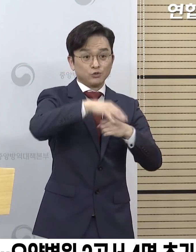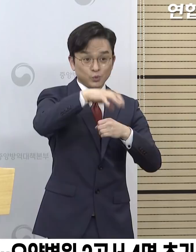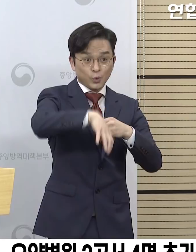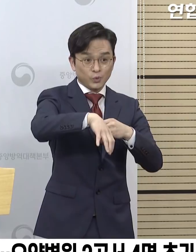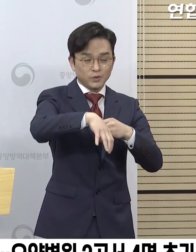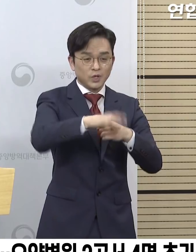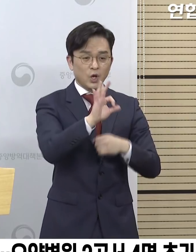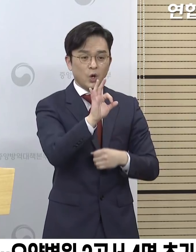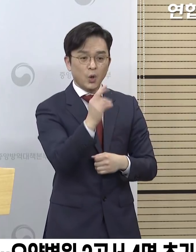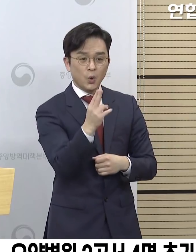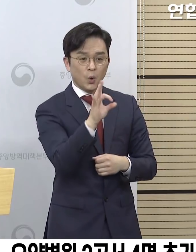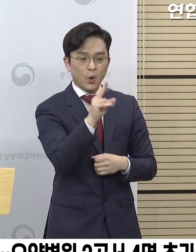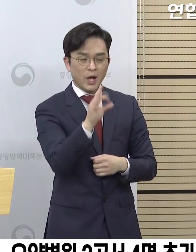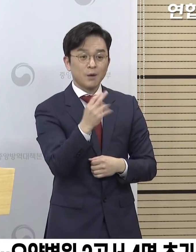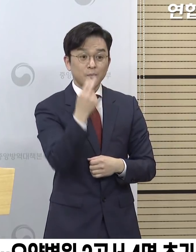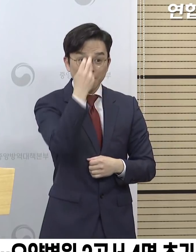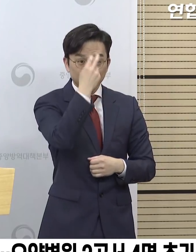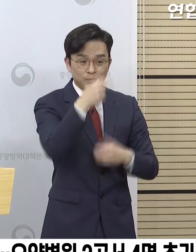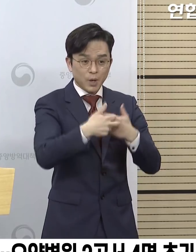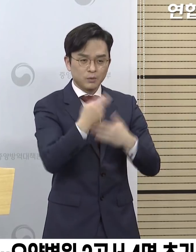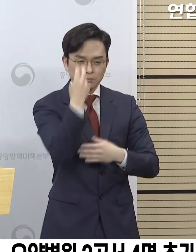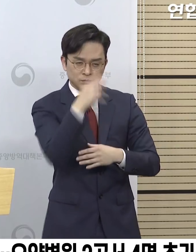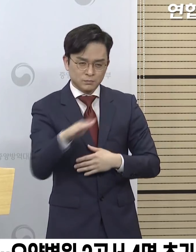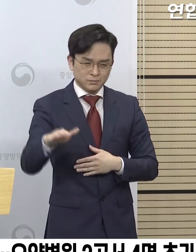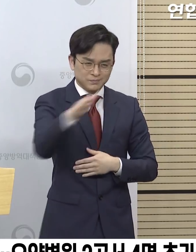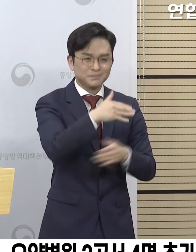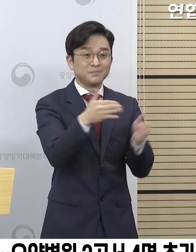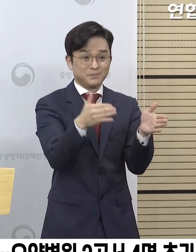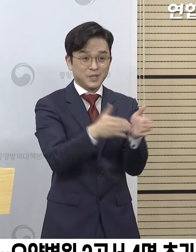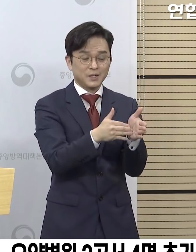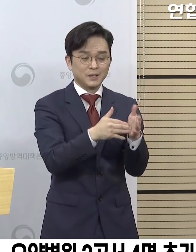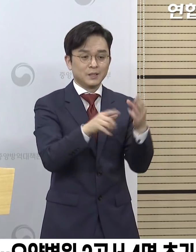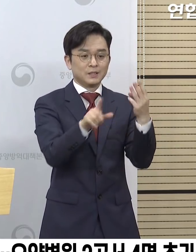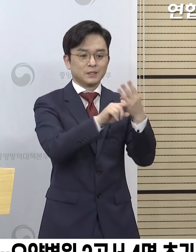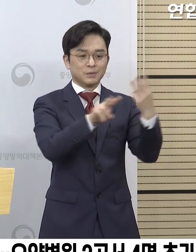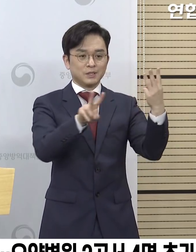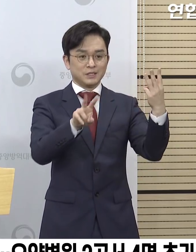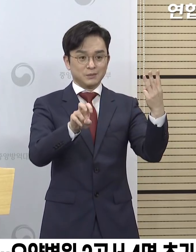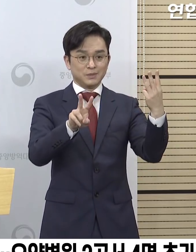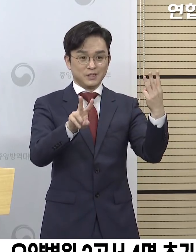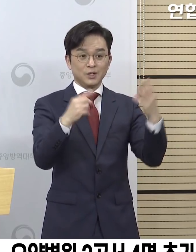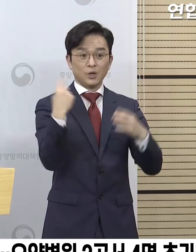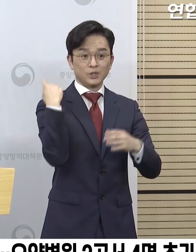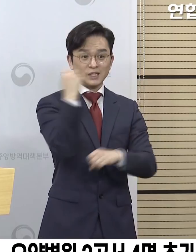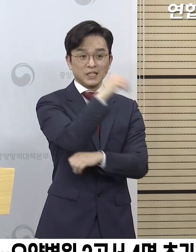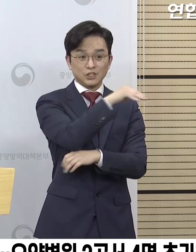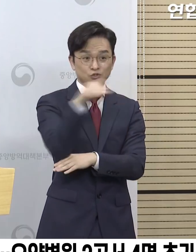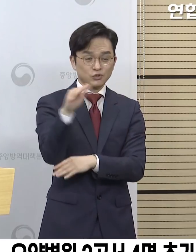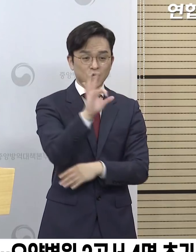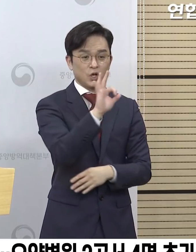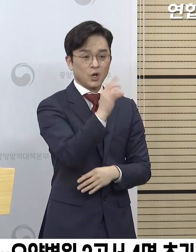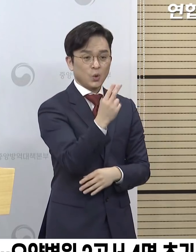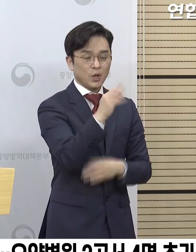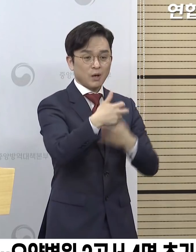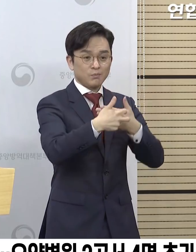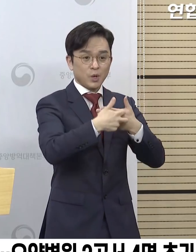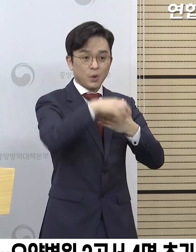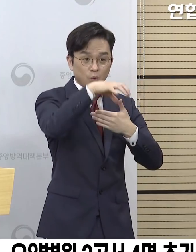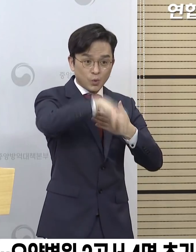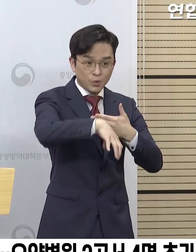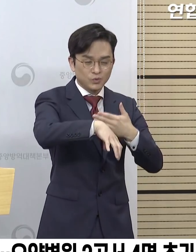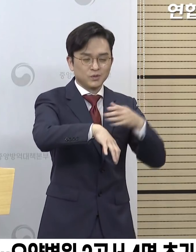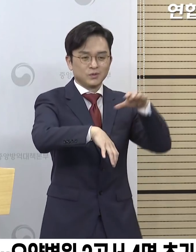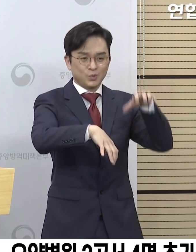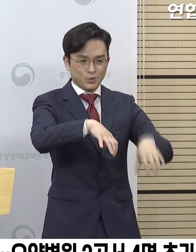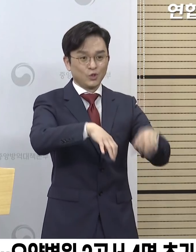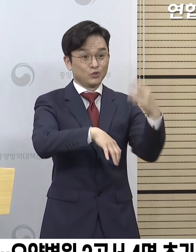전수조사가 완료되었으며 일부는 검사가 진행 중입니다. 3월 22일 요양병원 2개소에서 4명의 확진자가